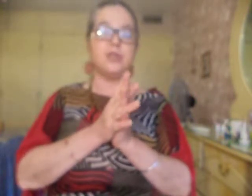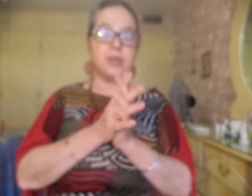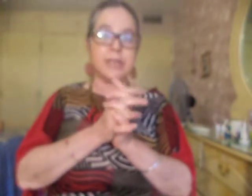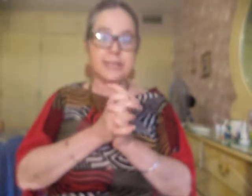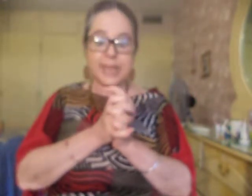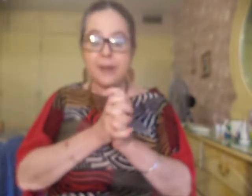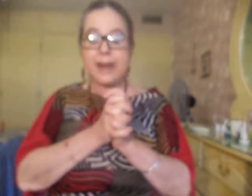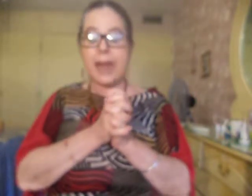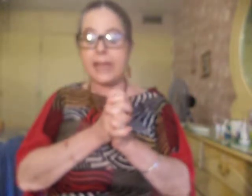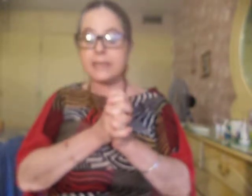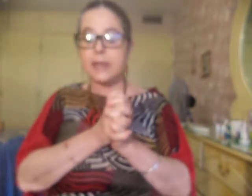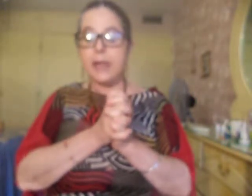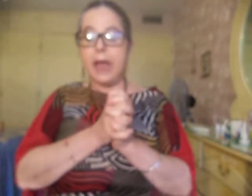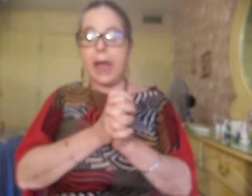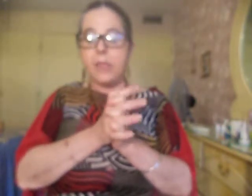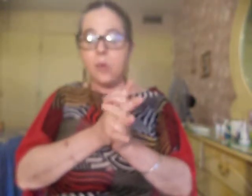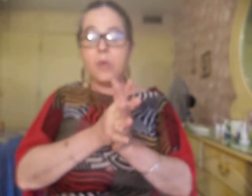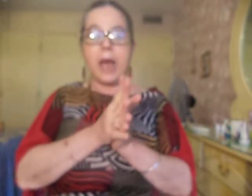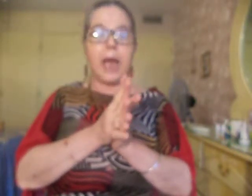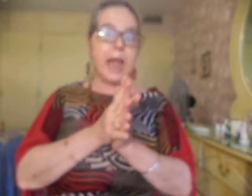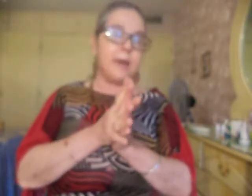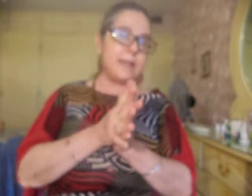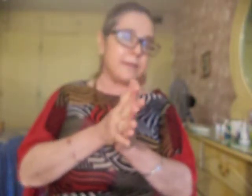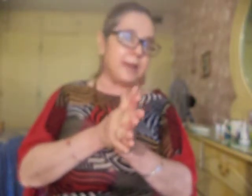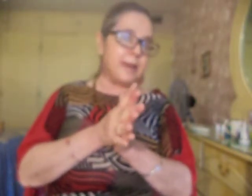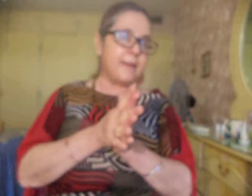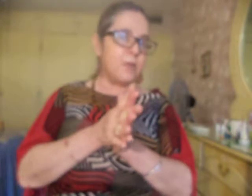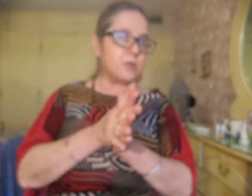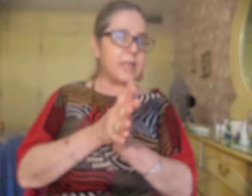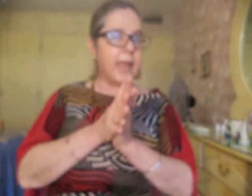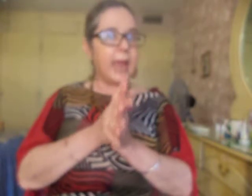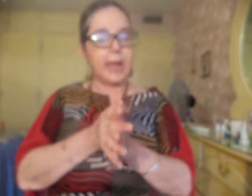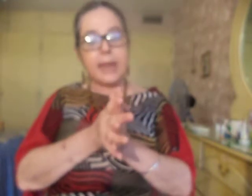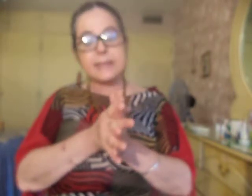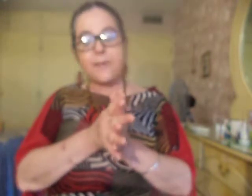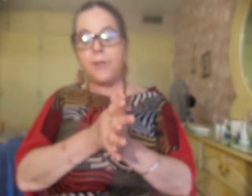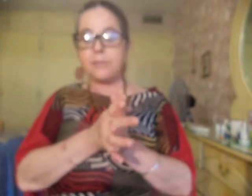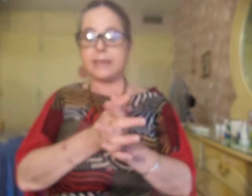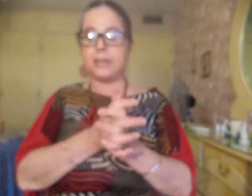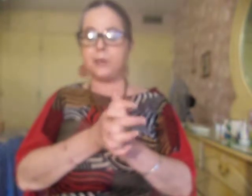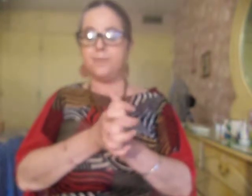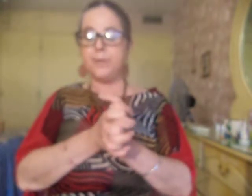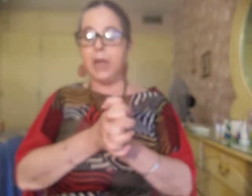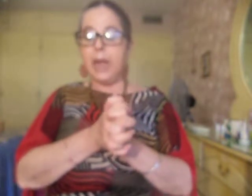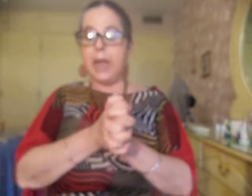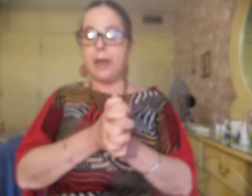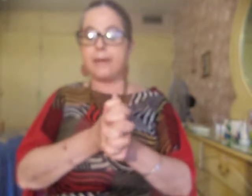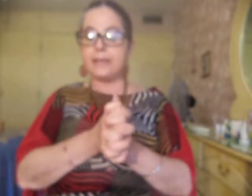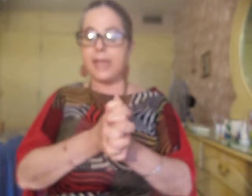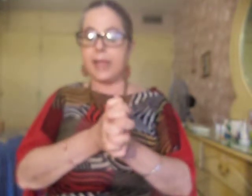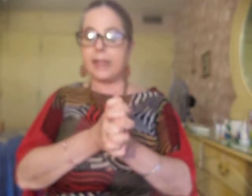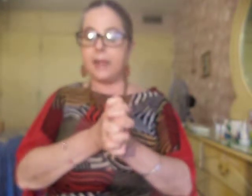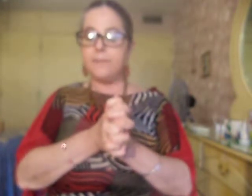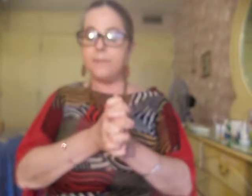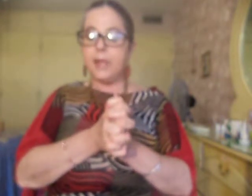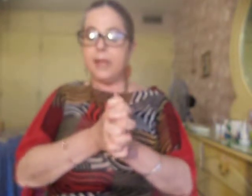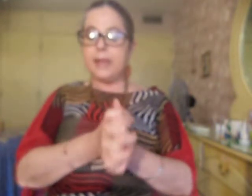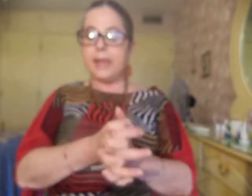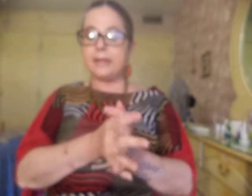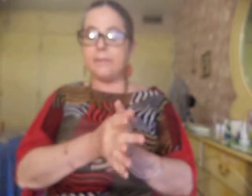funciones cerebrales. Ayuda a la vitamina B12 en esta formación. La B7, que también